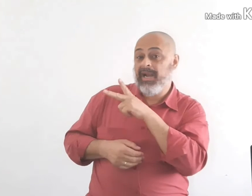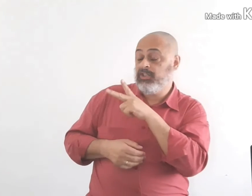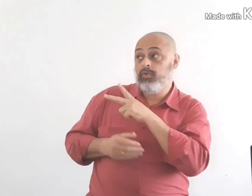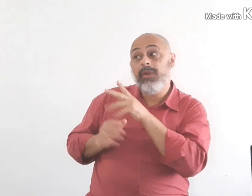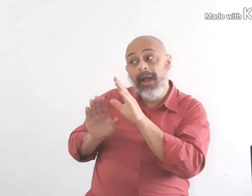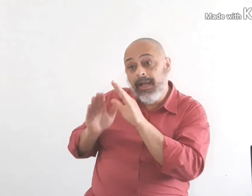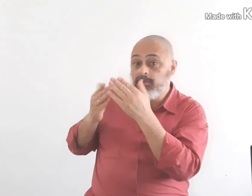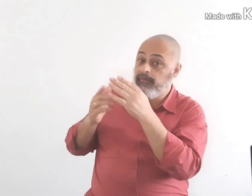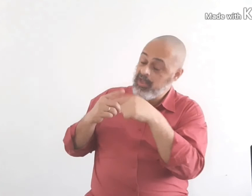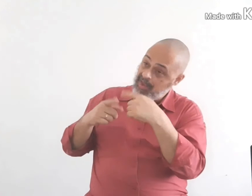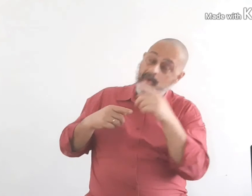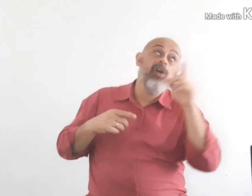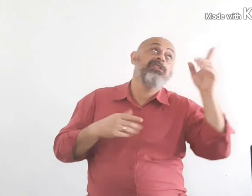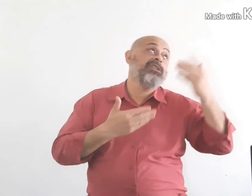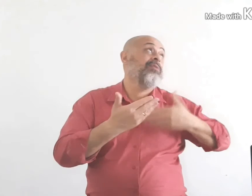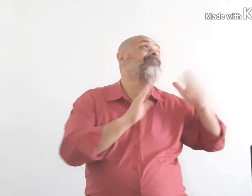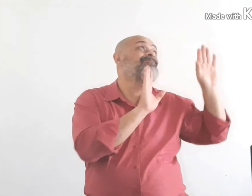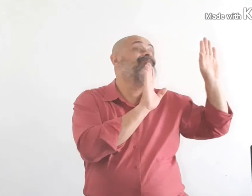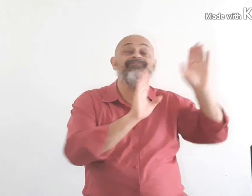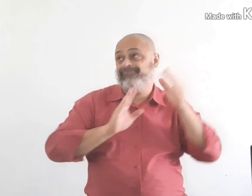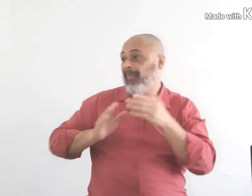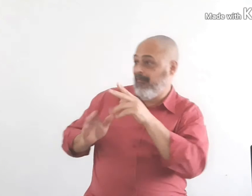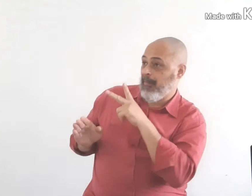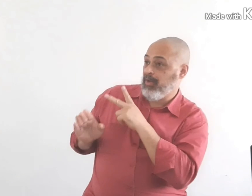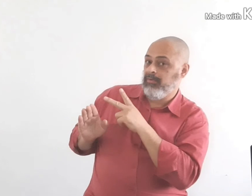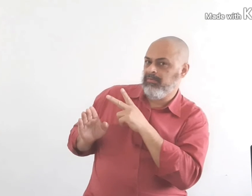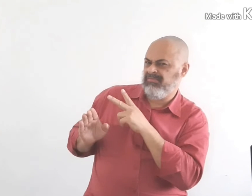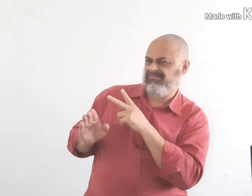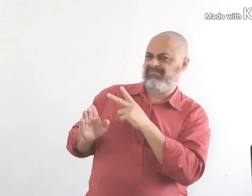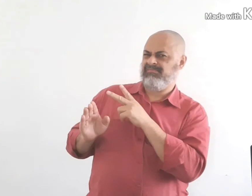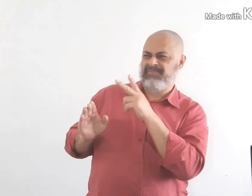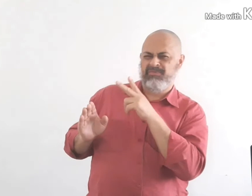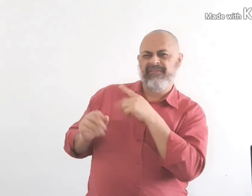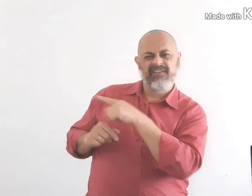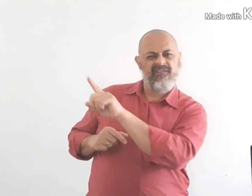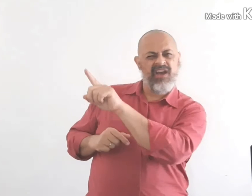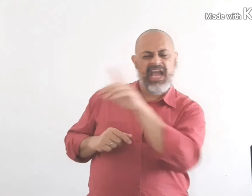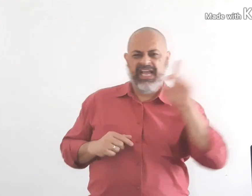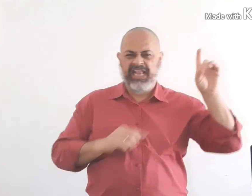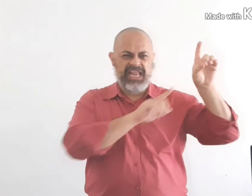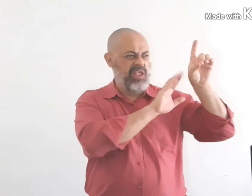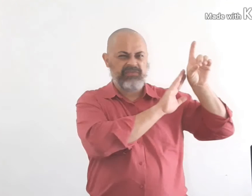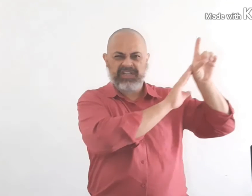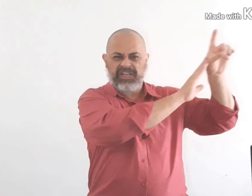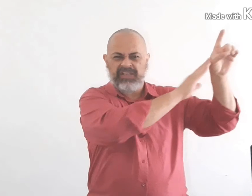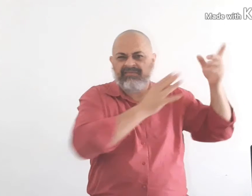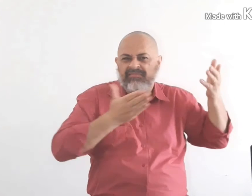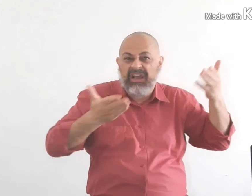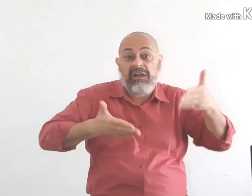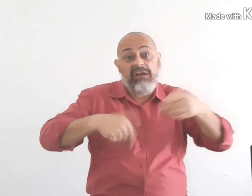nosso coração. E eles são ídolos maquinados. Eles são ídolos que